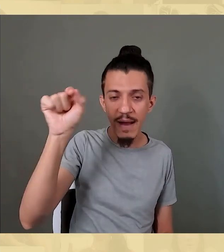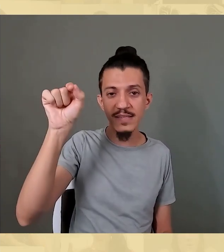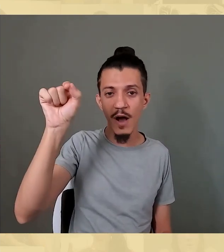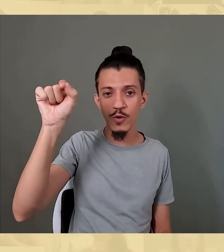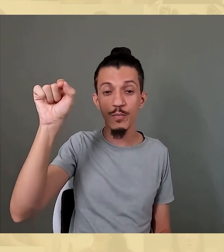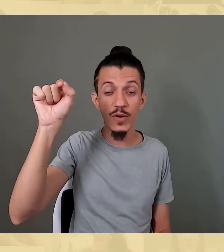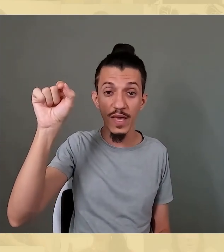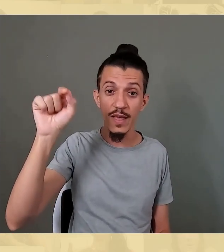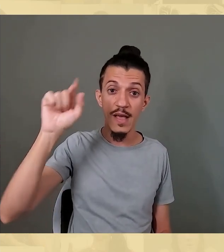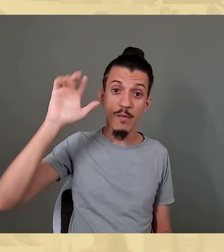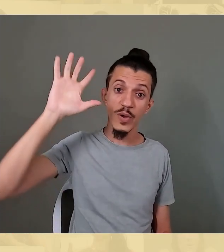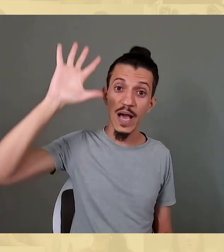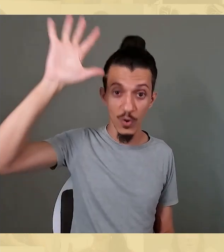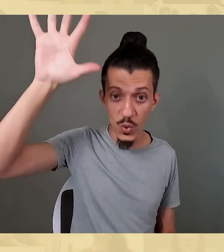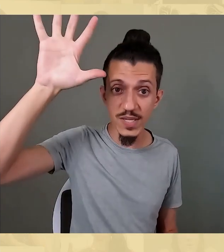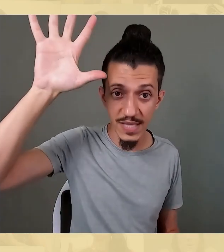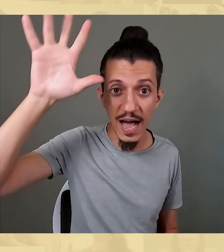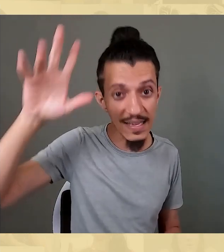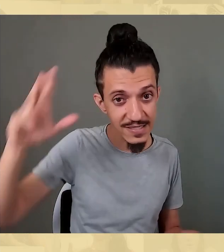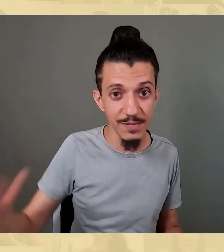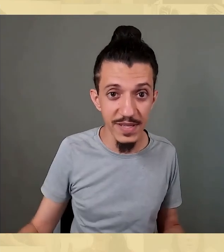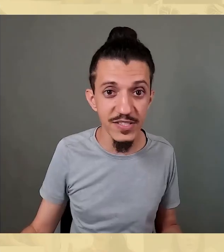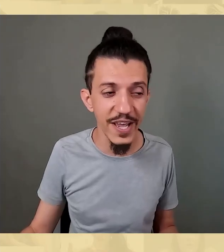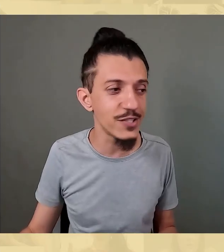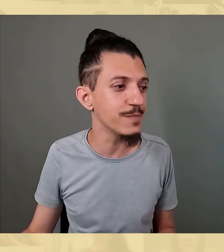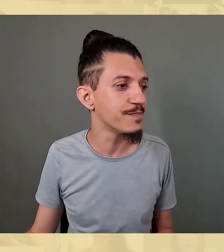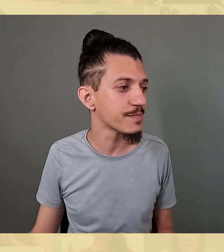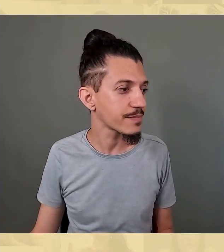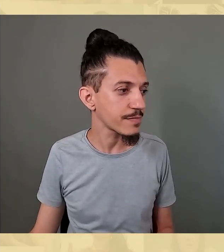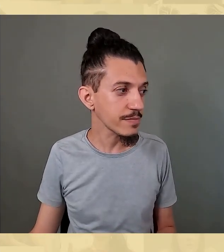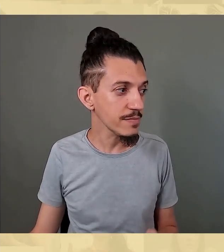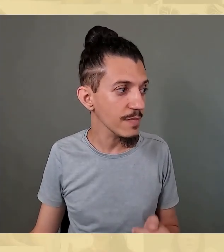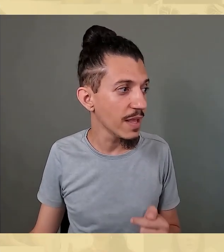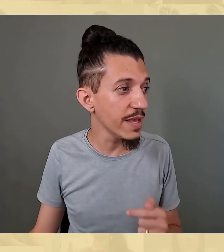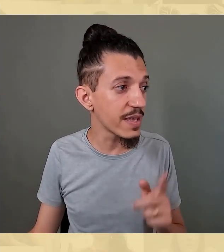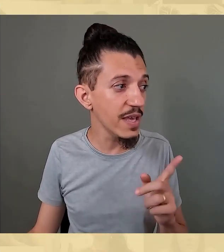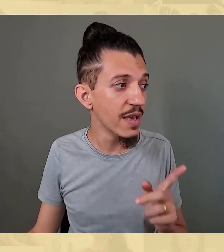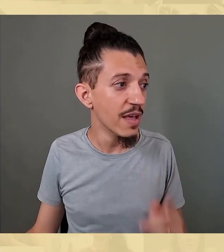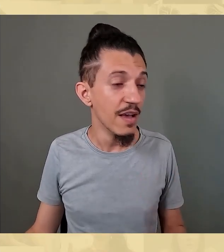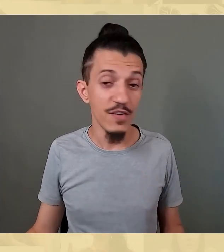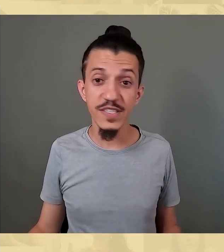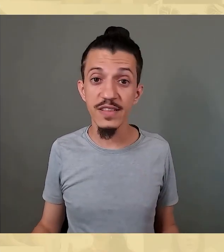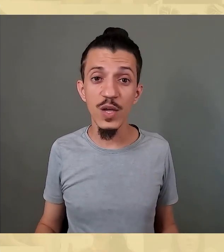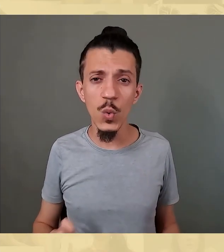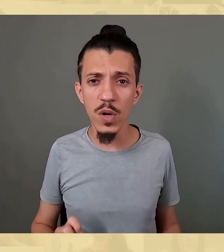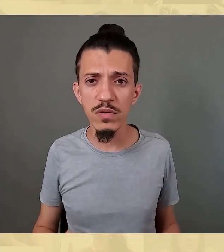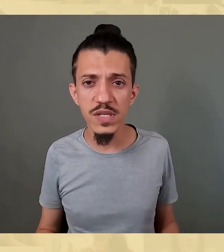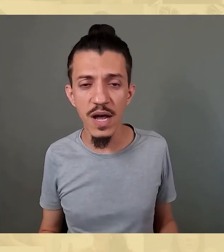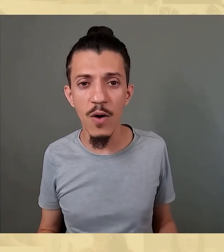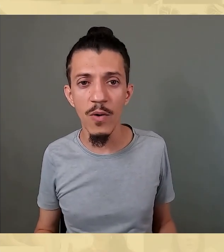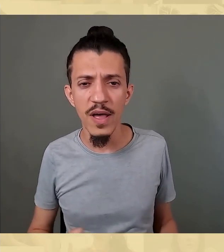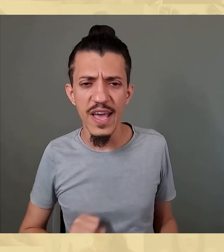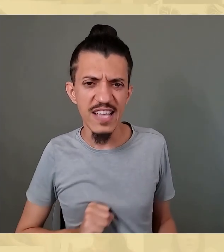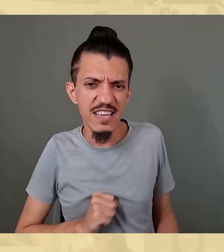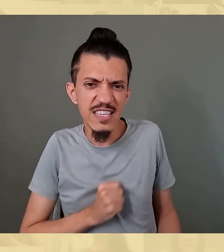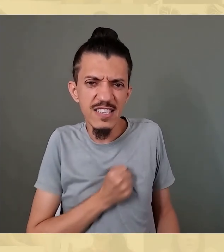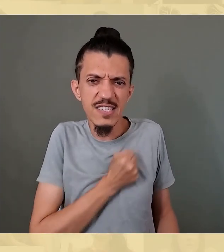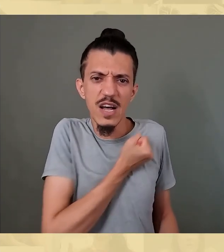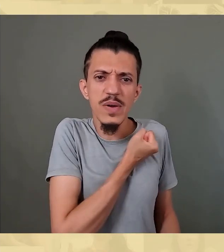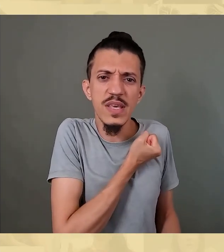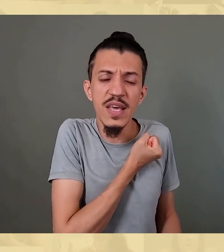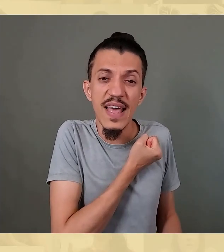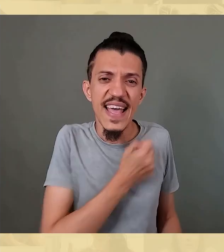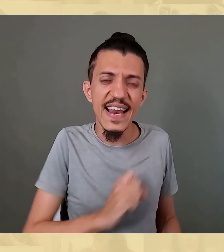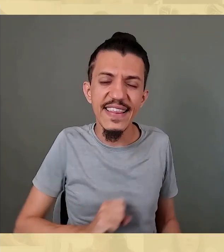aqui mais alto. Por quê? Porque a lua está acima da gente. E aqui você já tem um outro sinal. Esse é esse